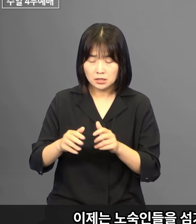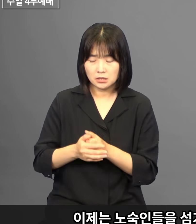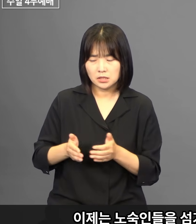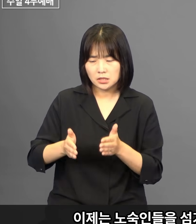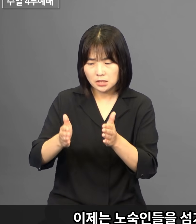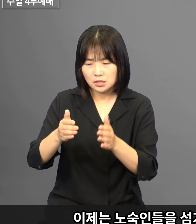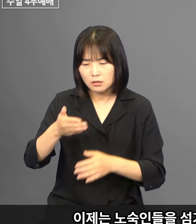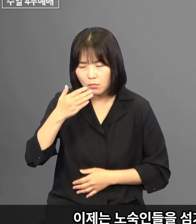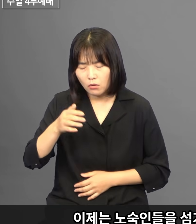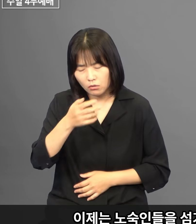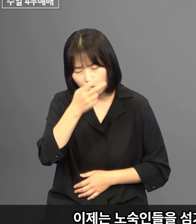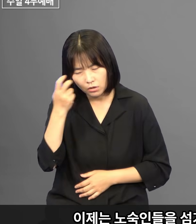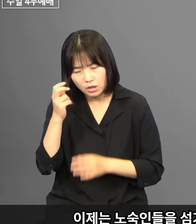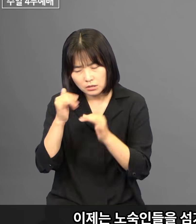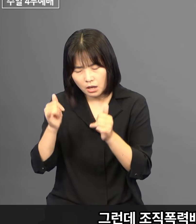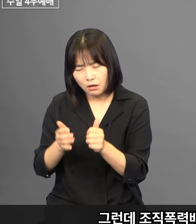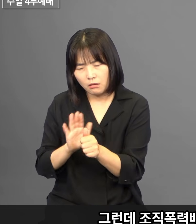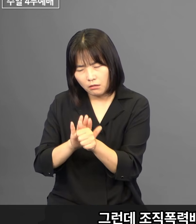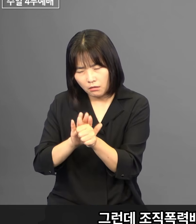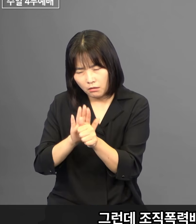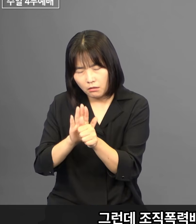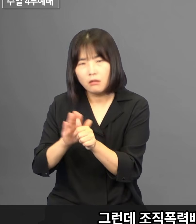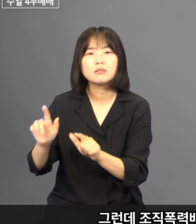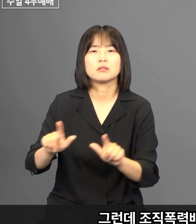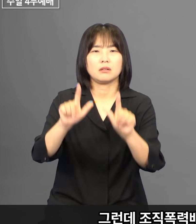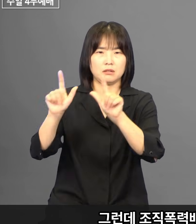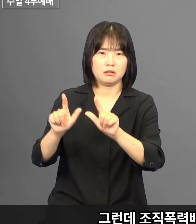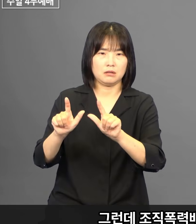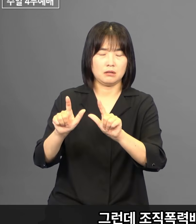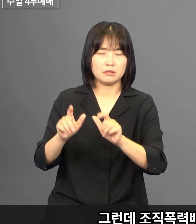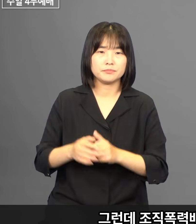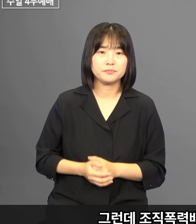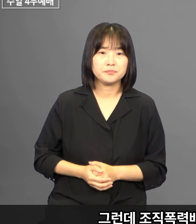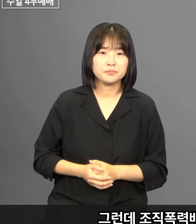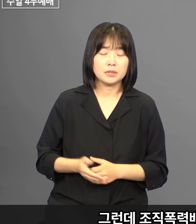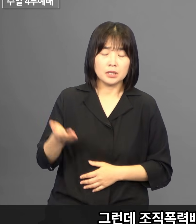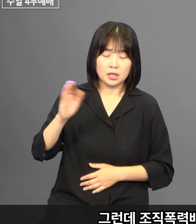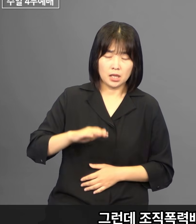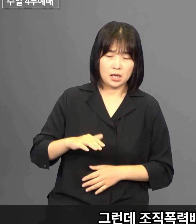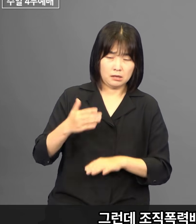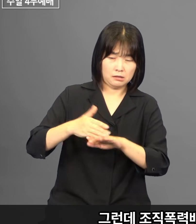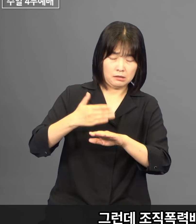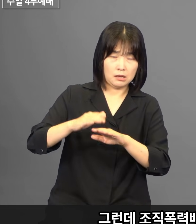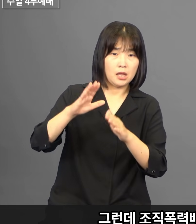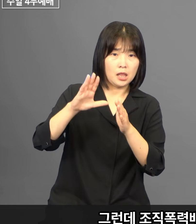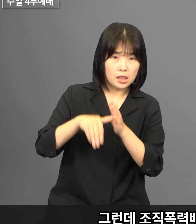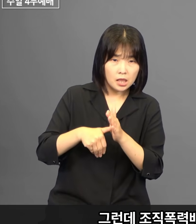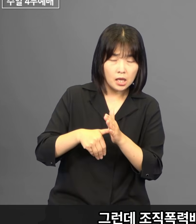삶을 살게 되었습니다. 그런데 조직폭력배 때 그가